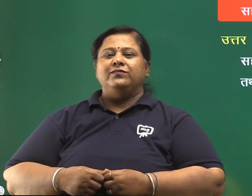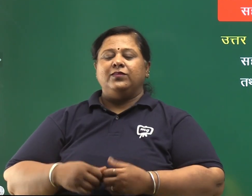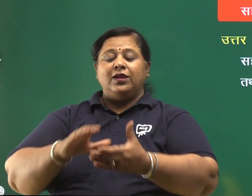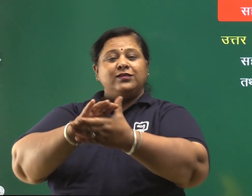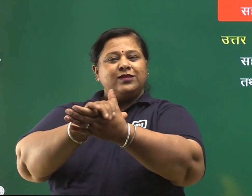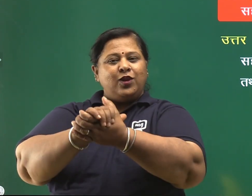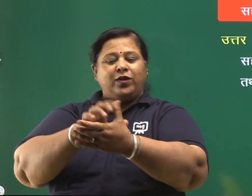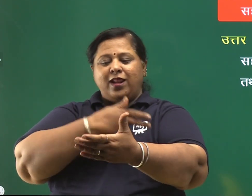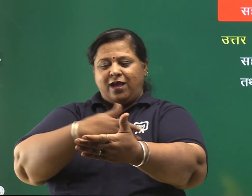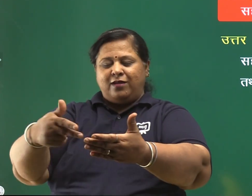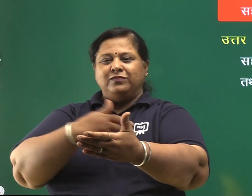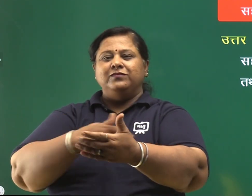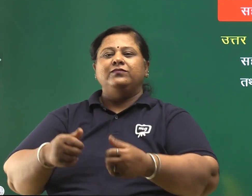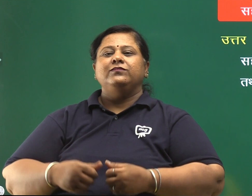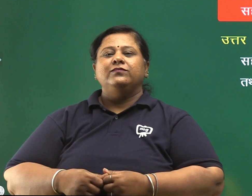सहेलियों के नाम